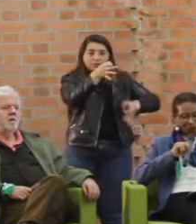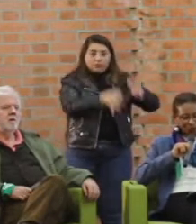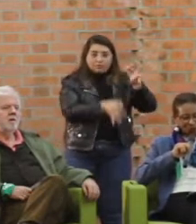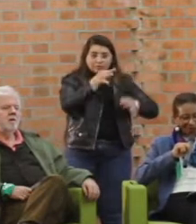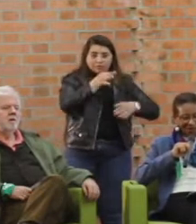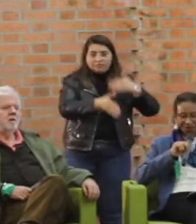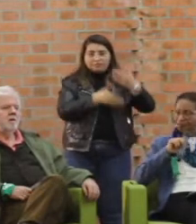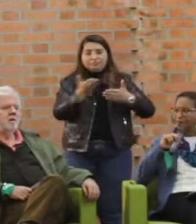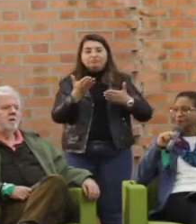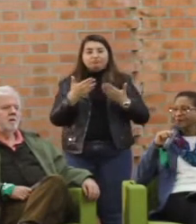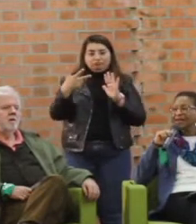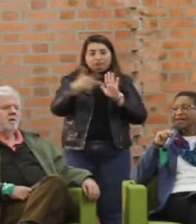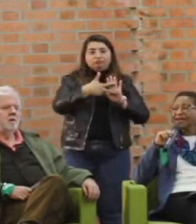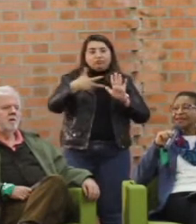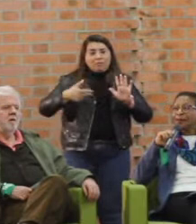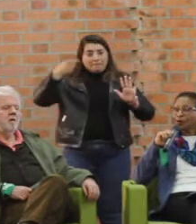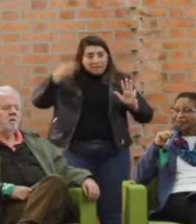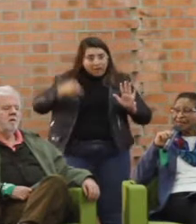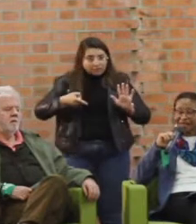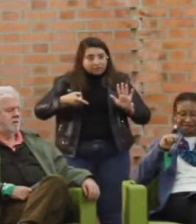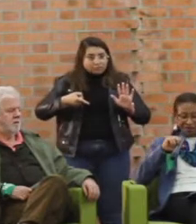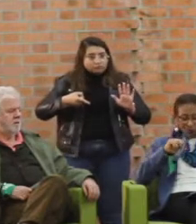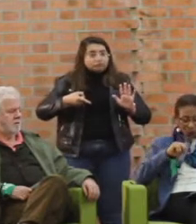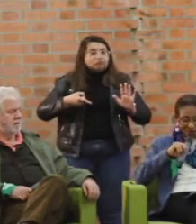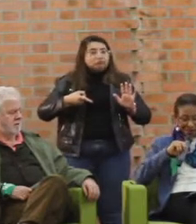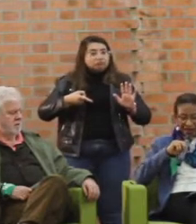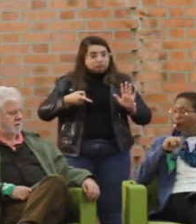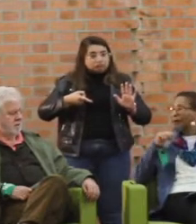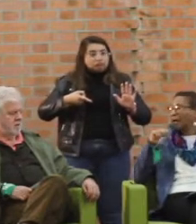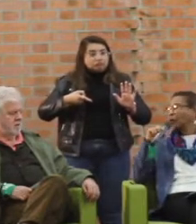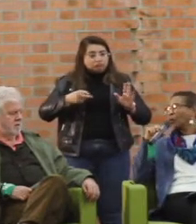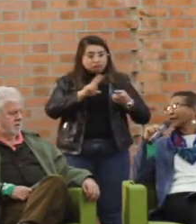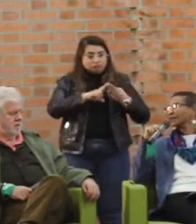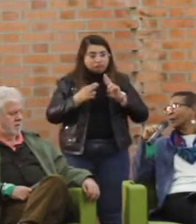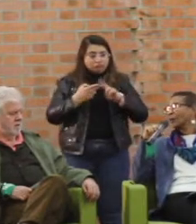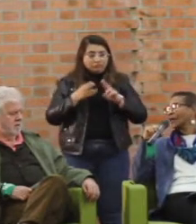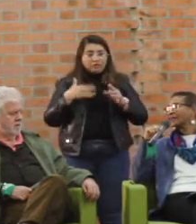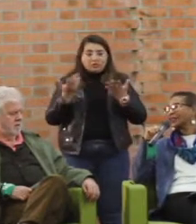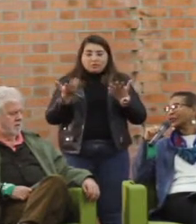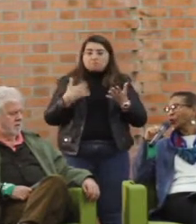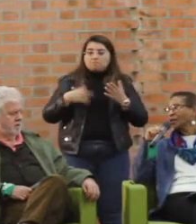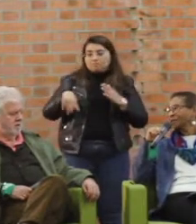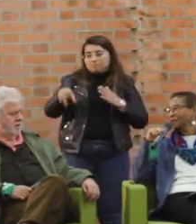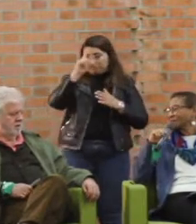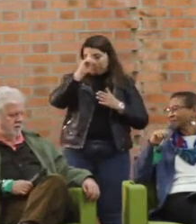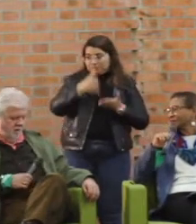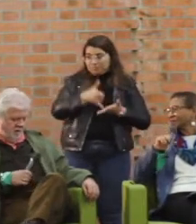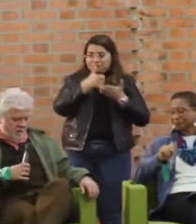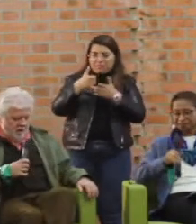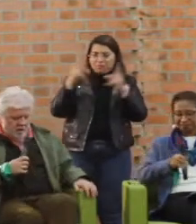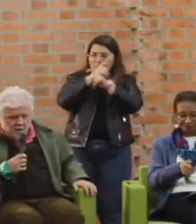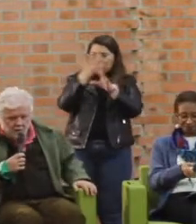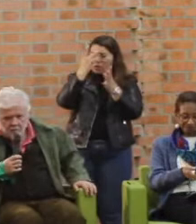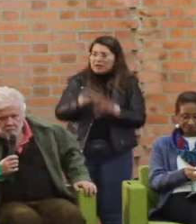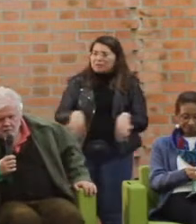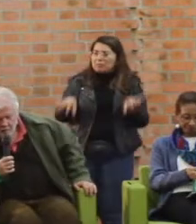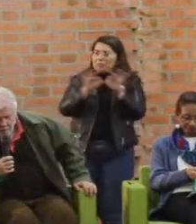constitucional Qué importancia atribuyes a un premio como el que estamos lanzando hoy